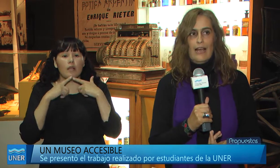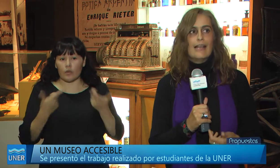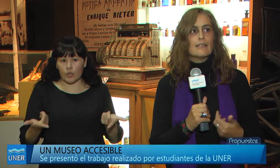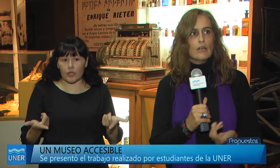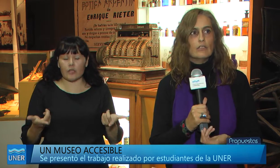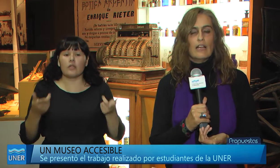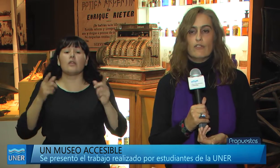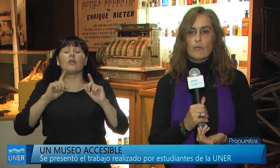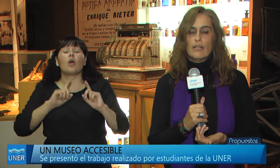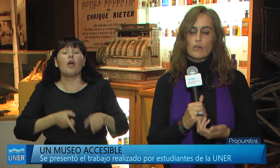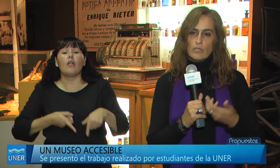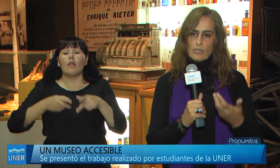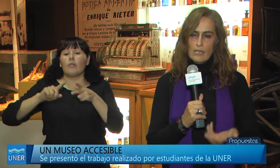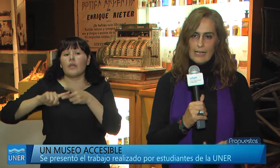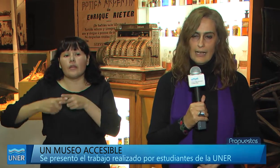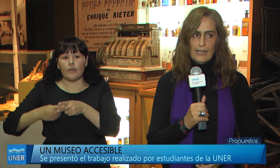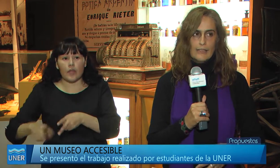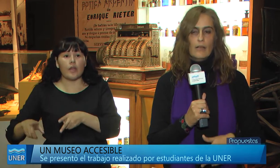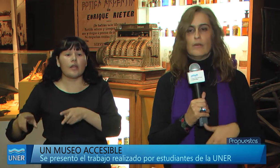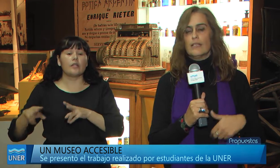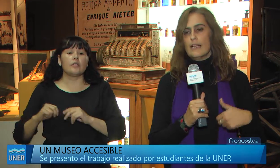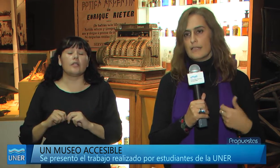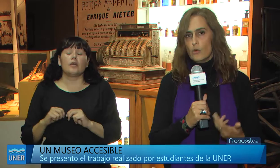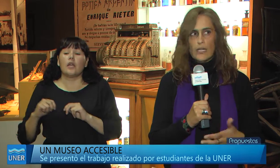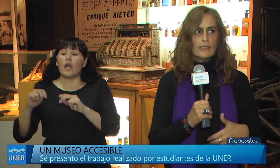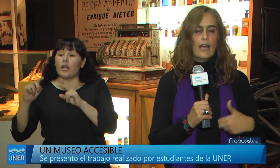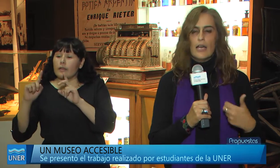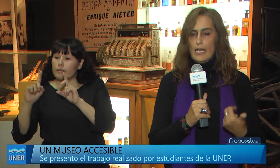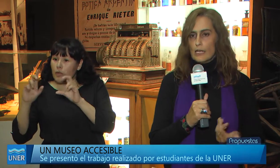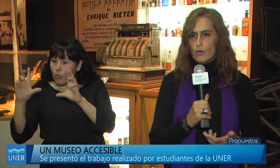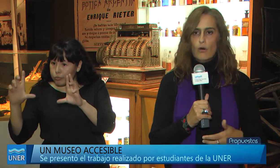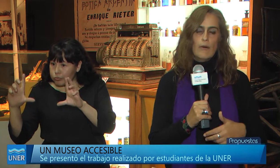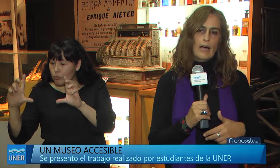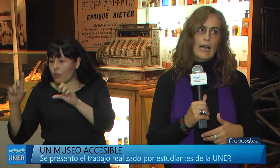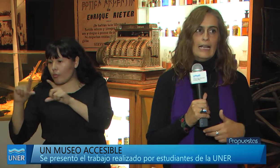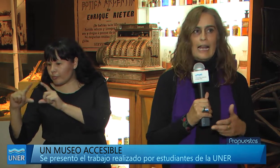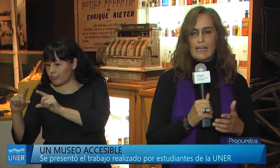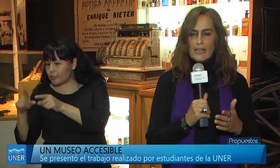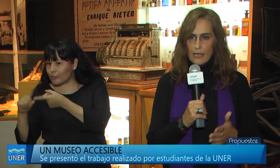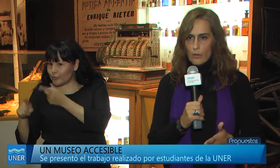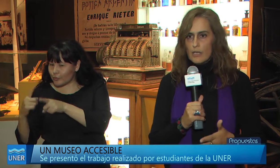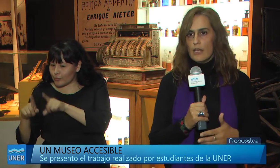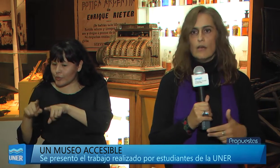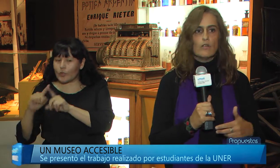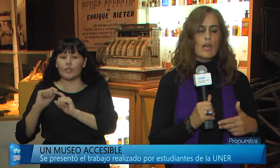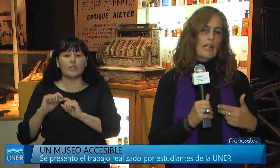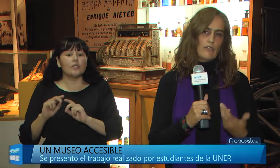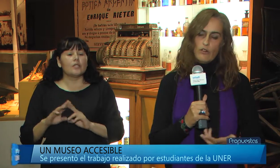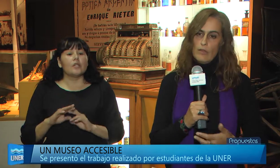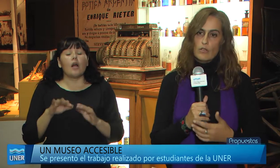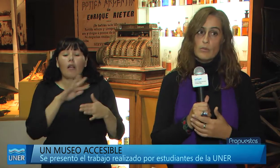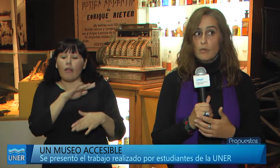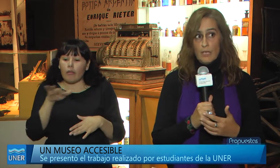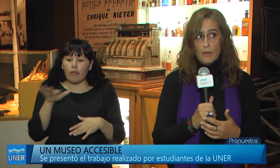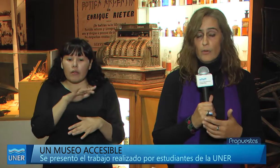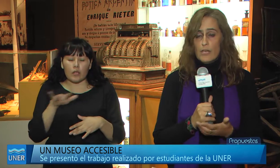Toda la elección de la forma de incrustación de la caja del intérprete, la silueta, el croma, la lateralidad de los videos, la